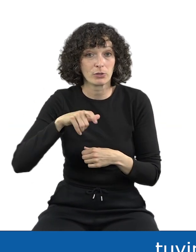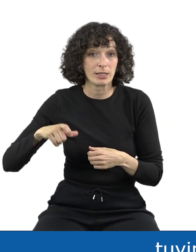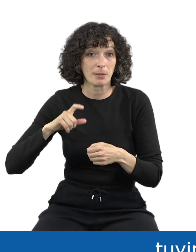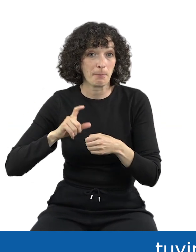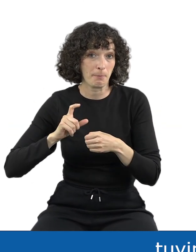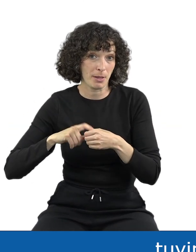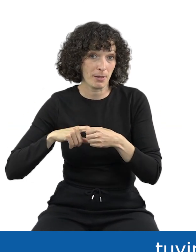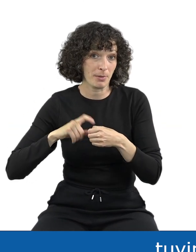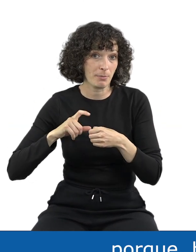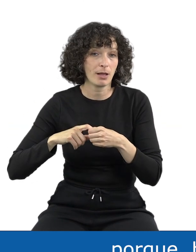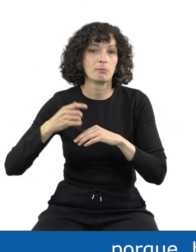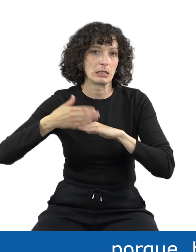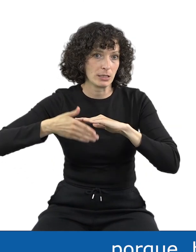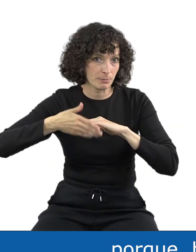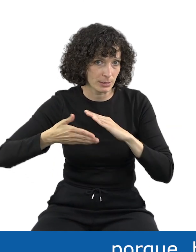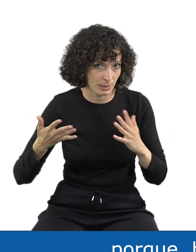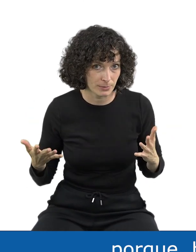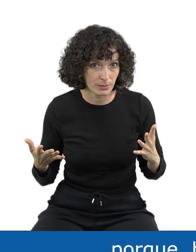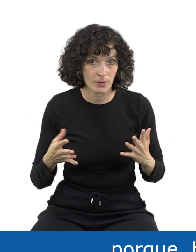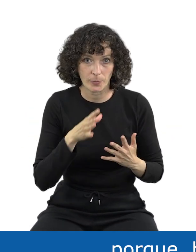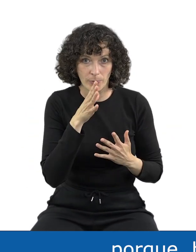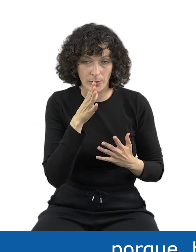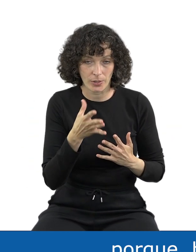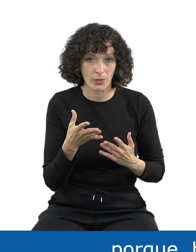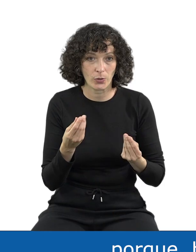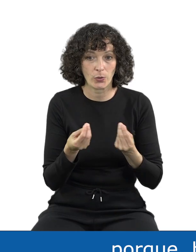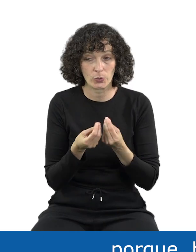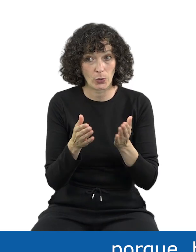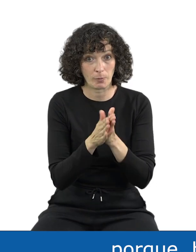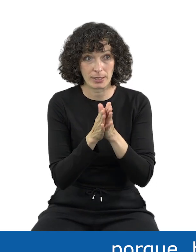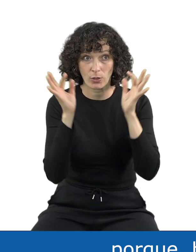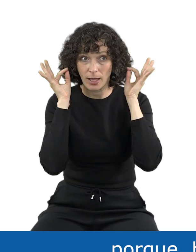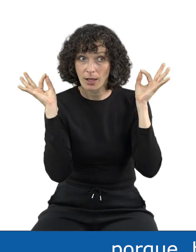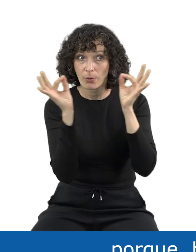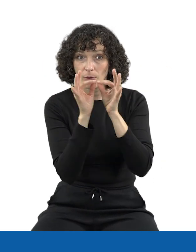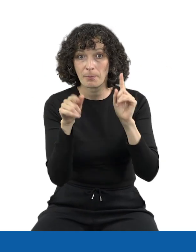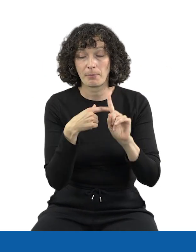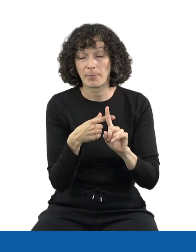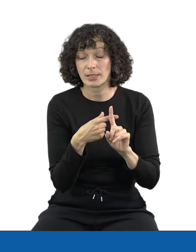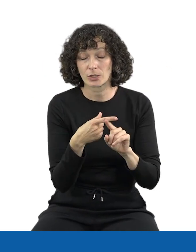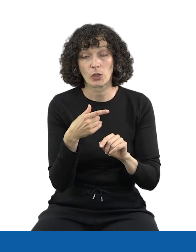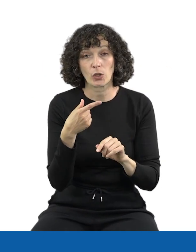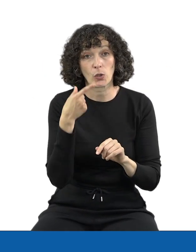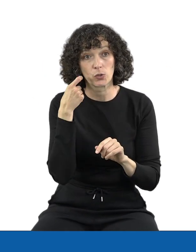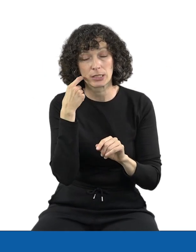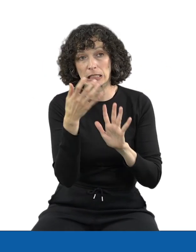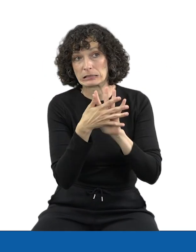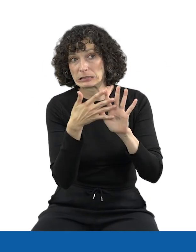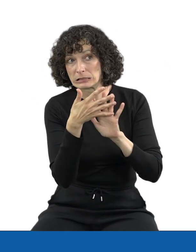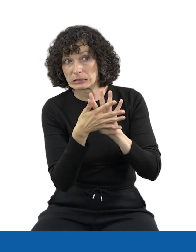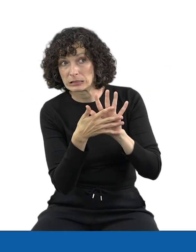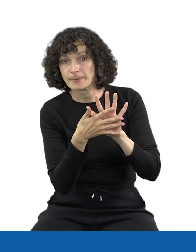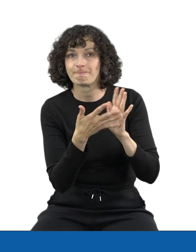de participantes, porque, bueno, pues tras hablarlo con los compañeros de Arensburg y con Conchita, bueno, pues